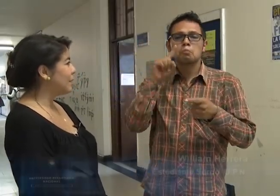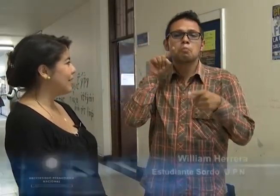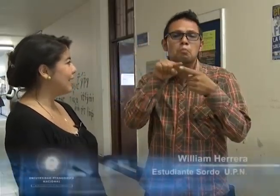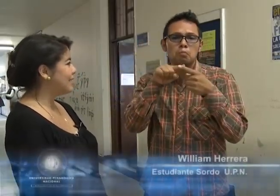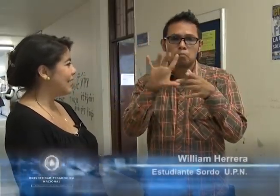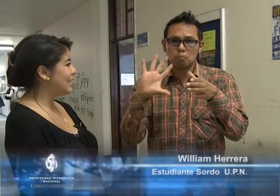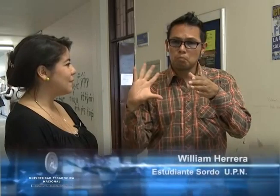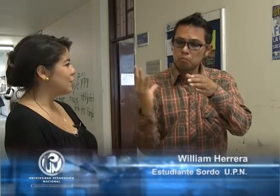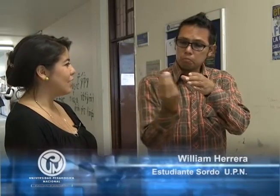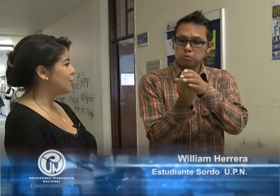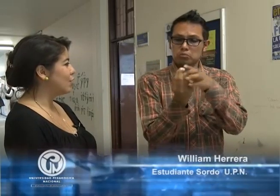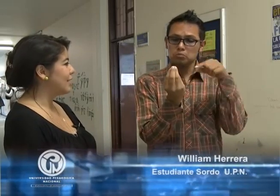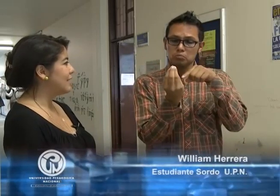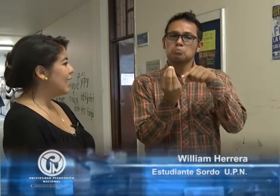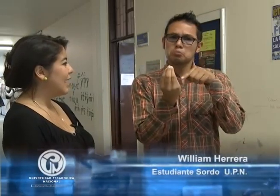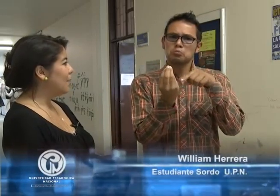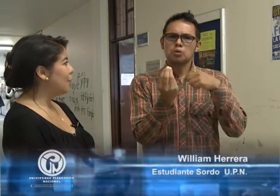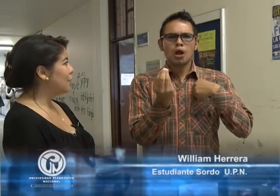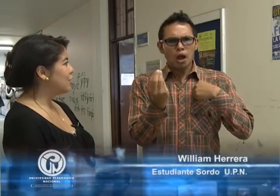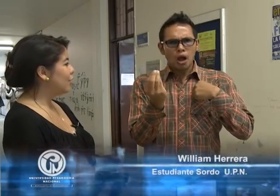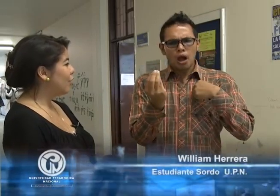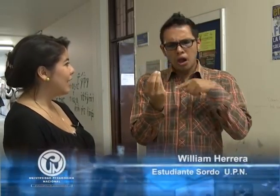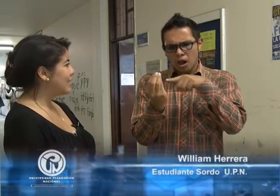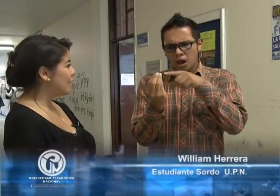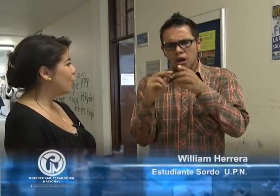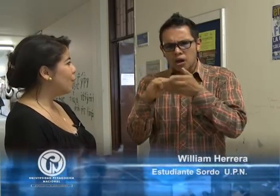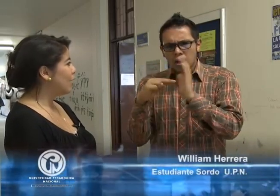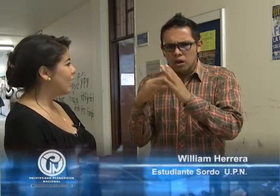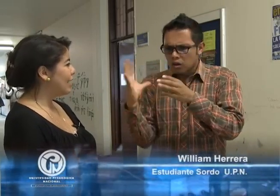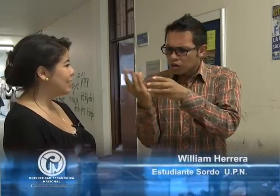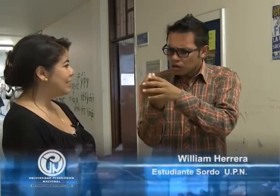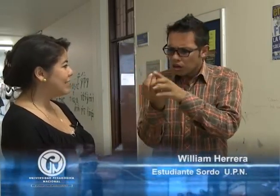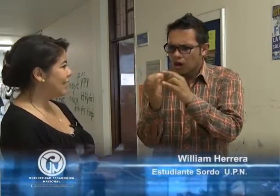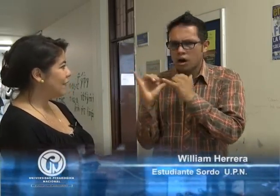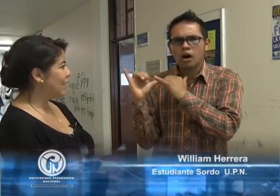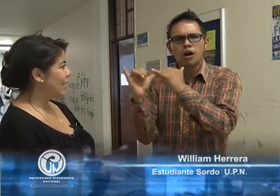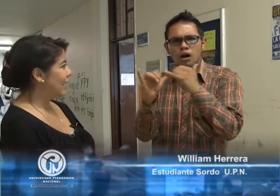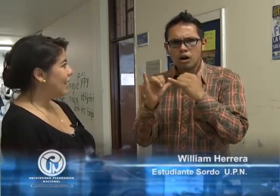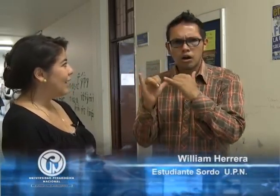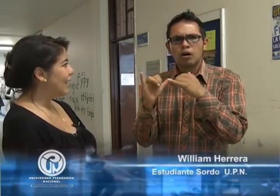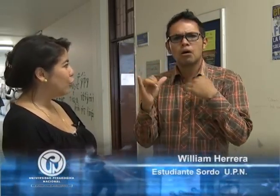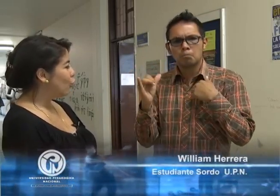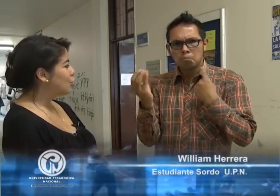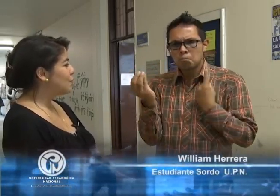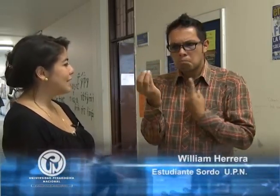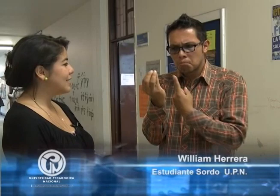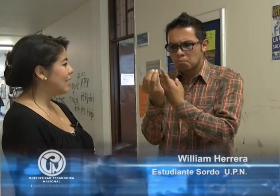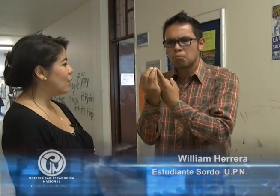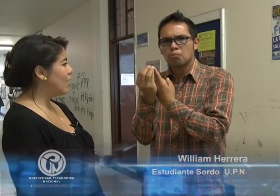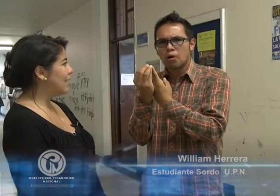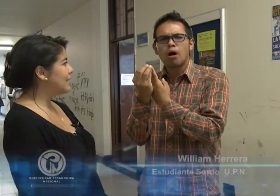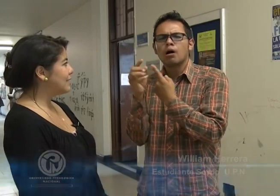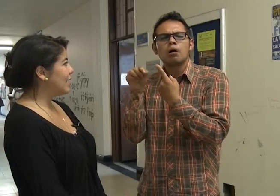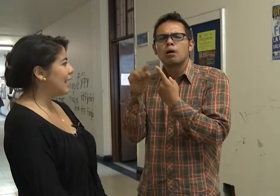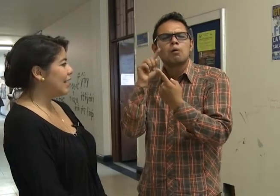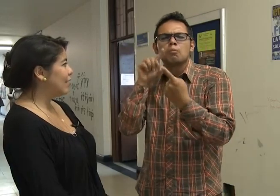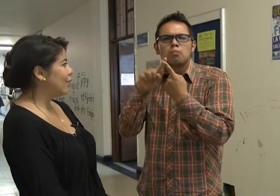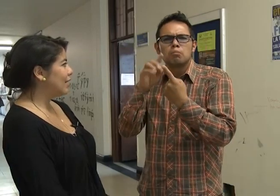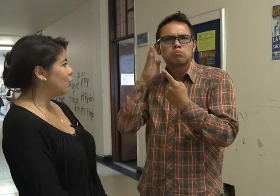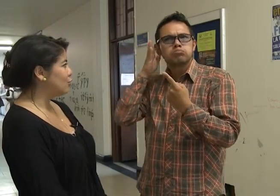permite ingresar a las personas sordas, el propósito de ese grupo que ingresa significa que todos pueden ser iguales y hay una